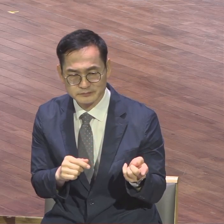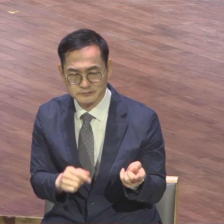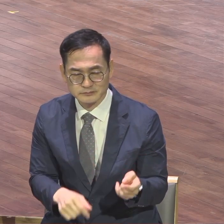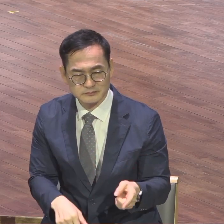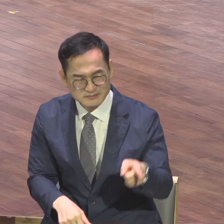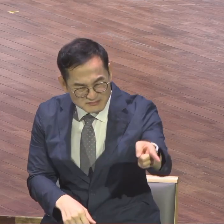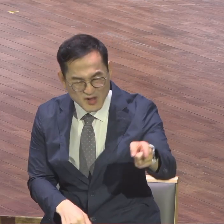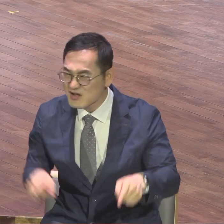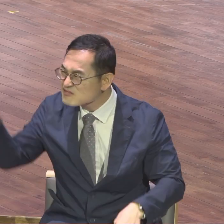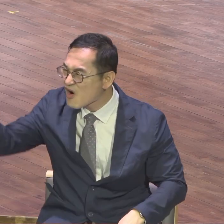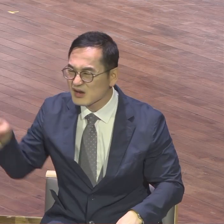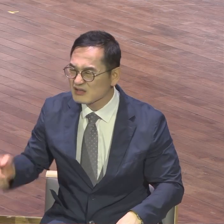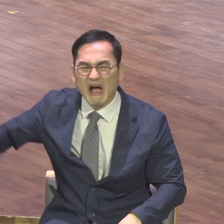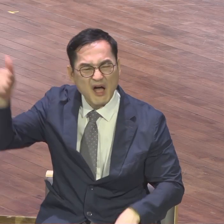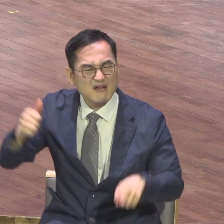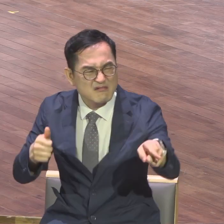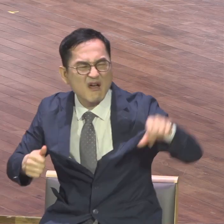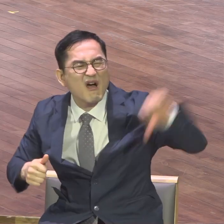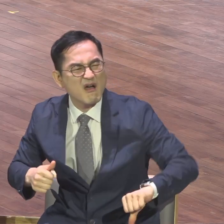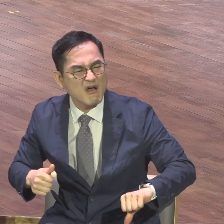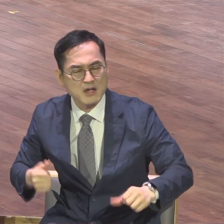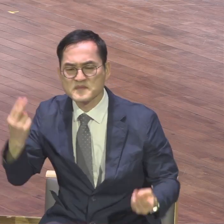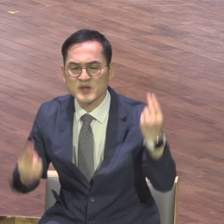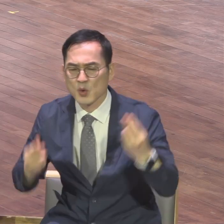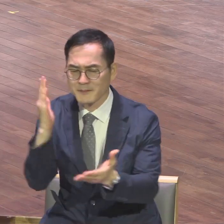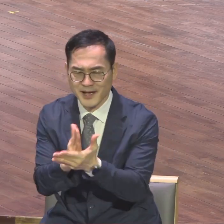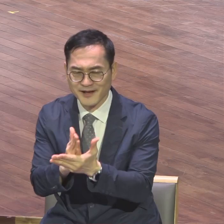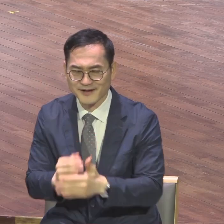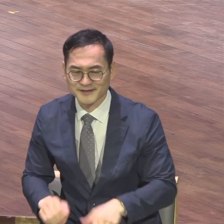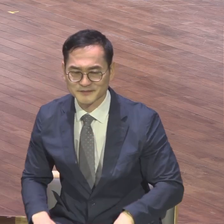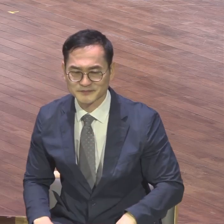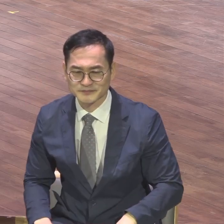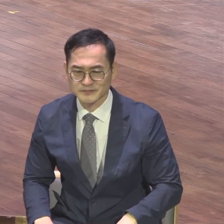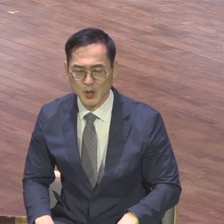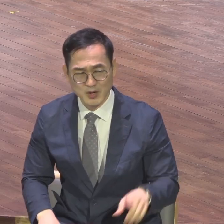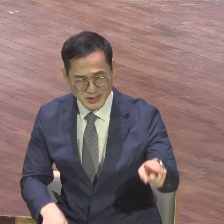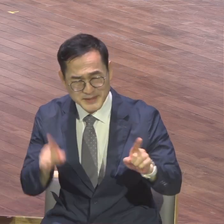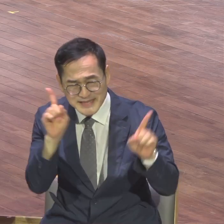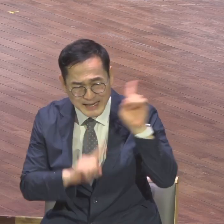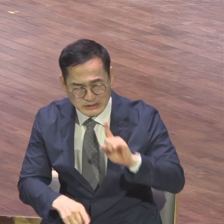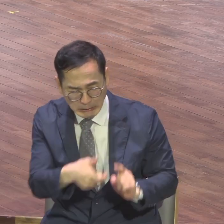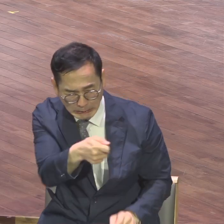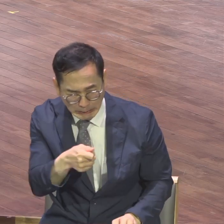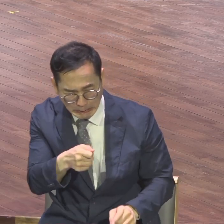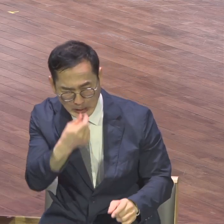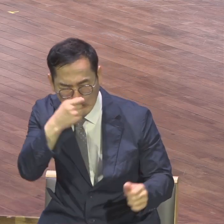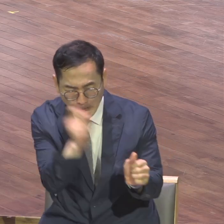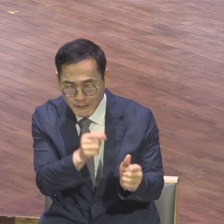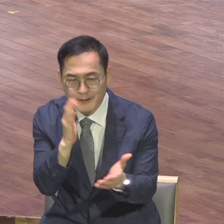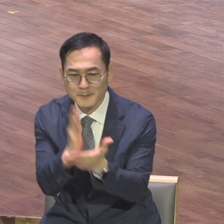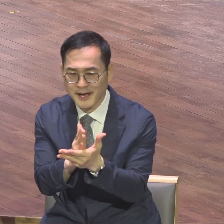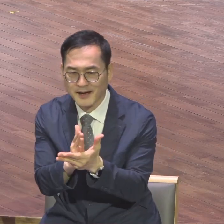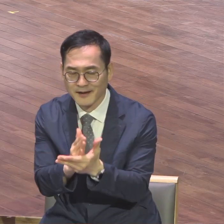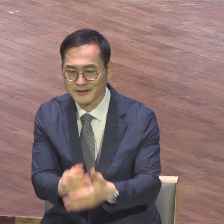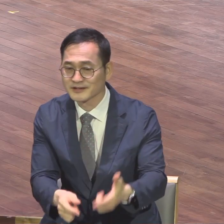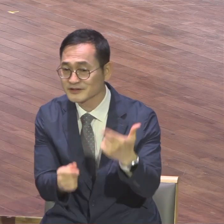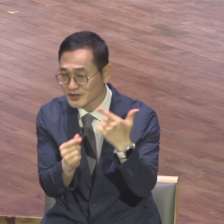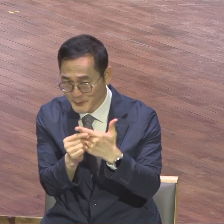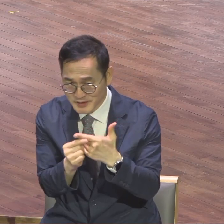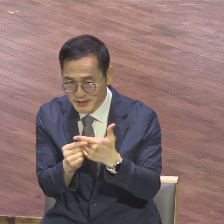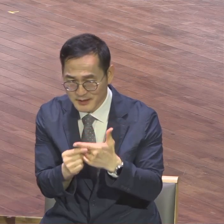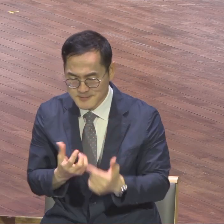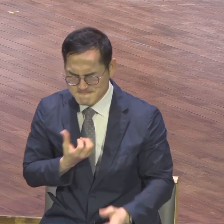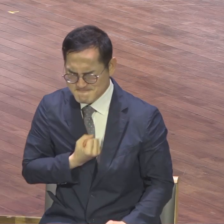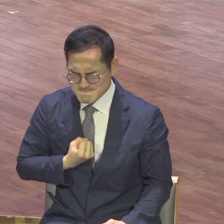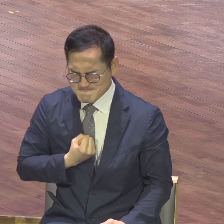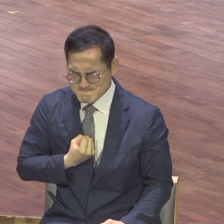사람과 비교하지 말라. 다섯째, 상대방의 아픈 곳을 찌르지 말라. 여섯째, 분을 품고 잠결에